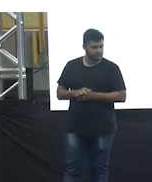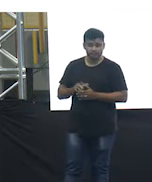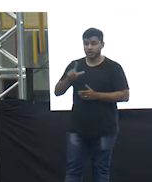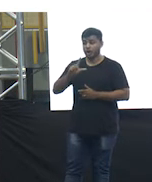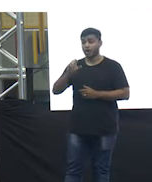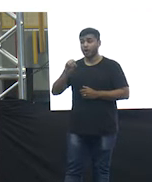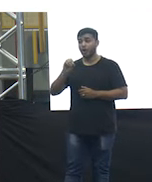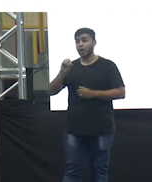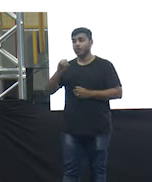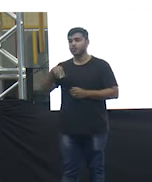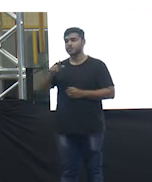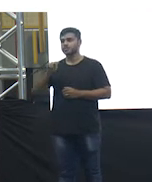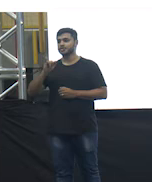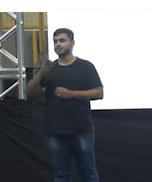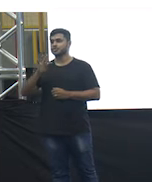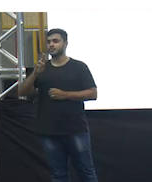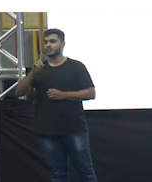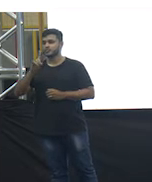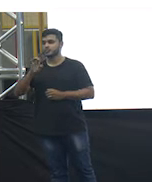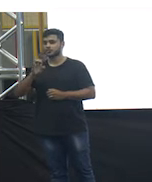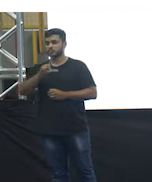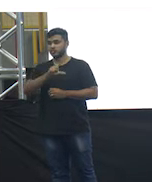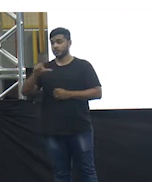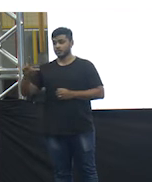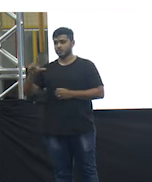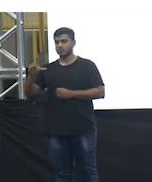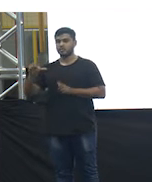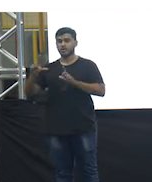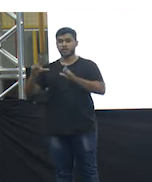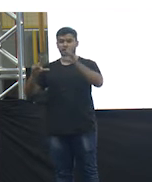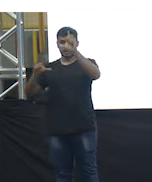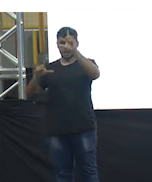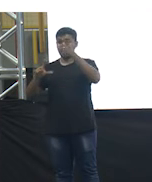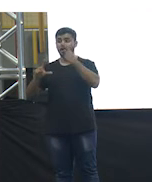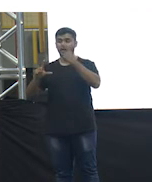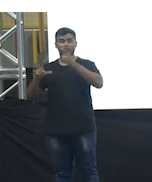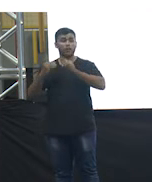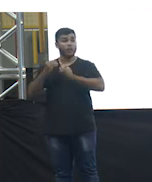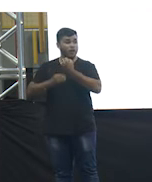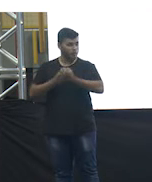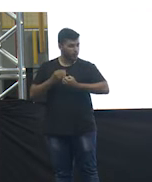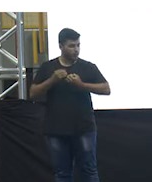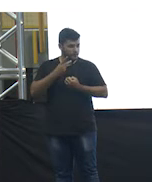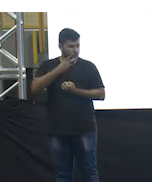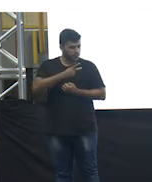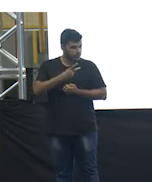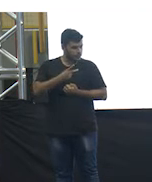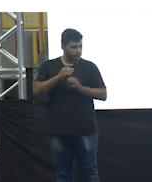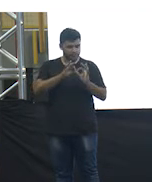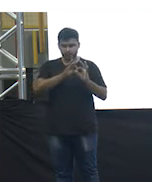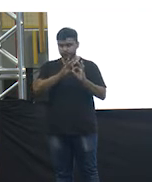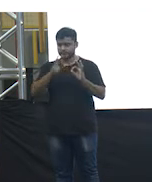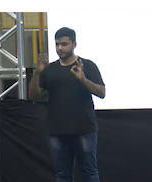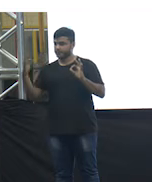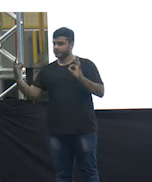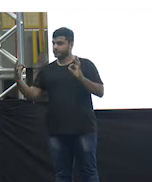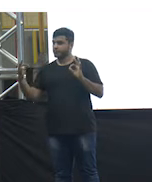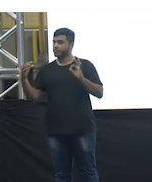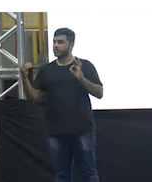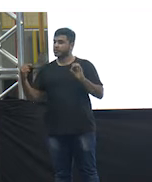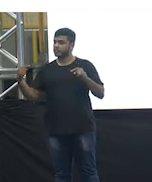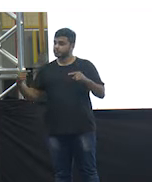longitude. É a distância em relação ao ponto A. Essa linha verde, ela está identificando a distância em relação ao meridiano